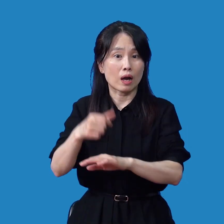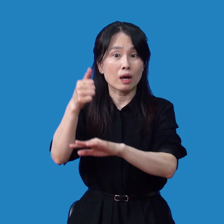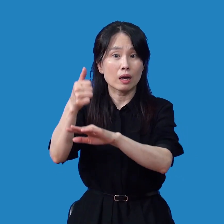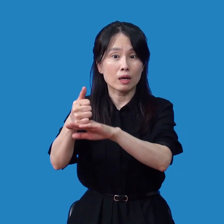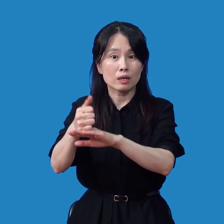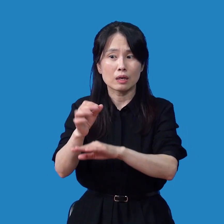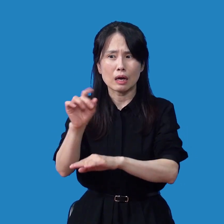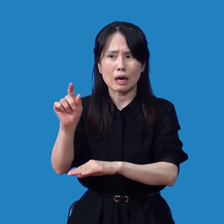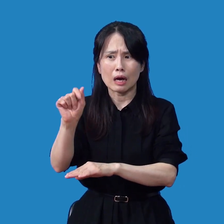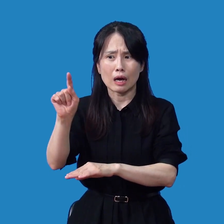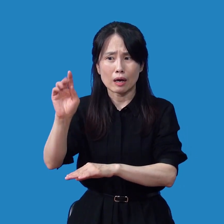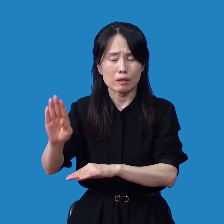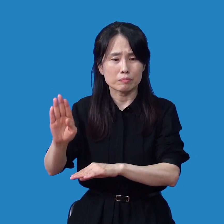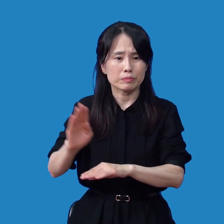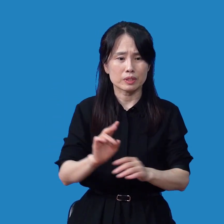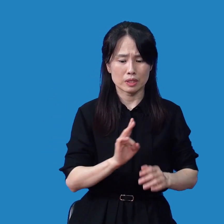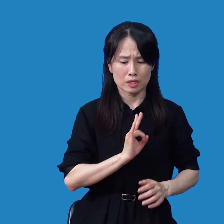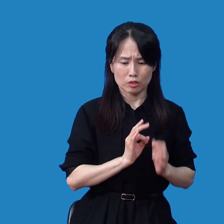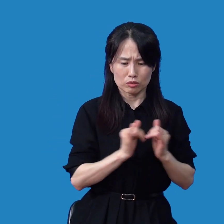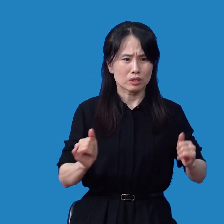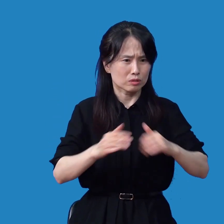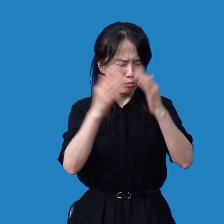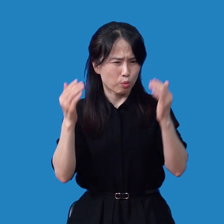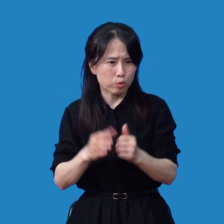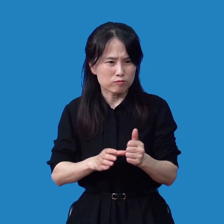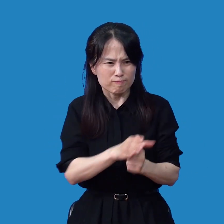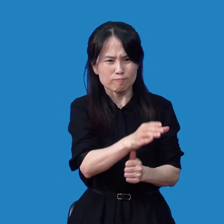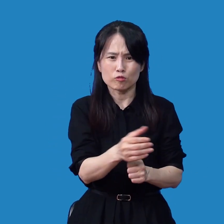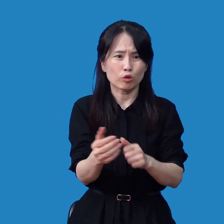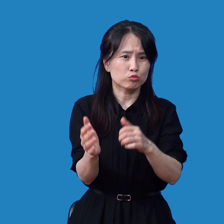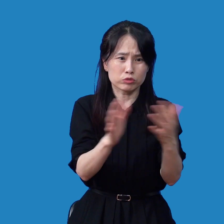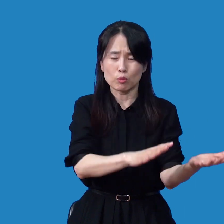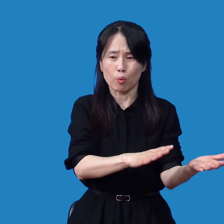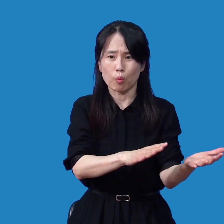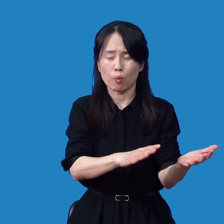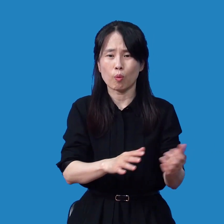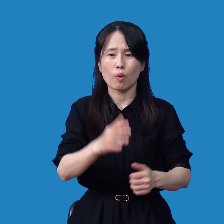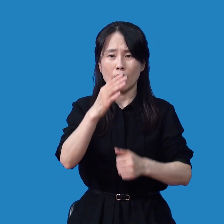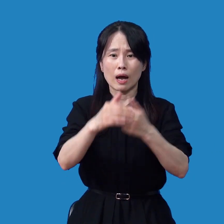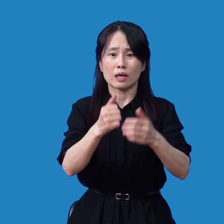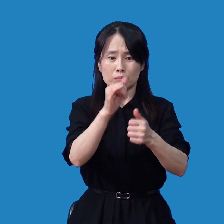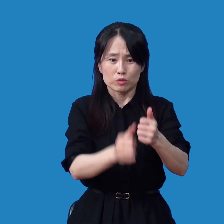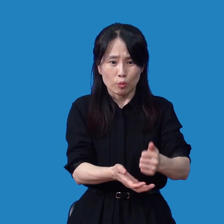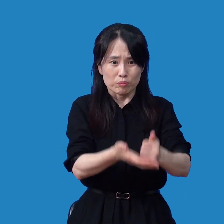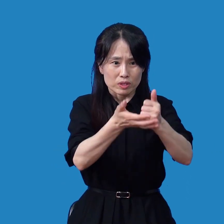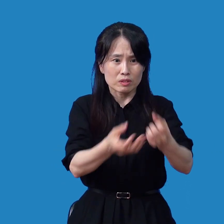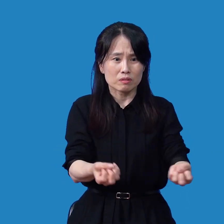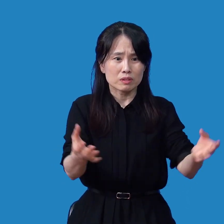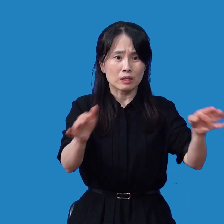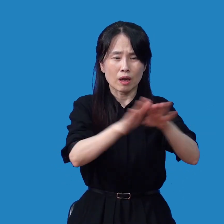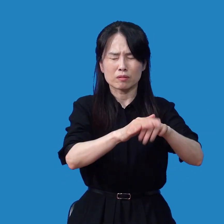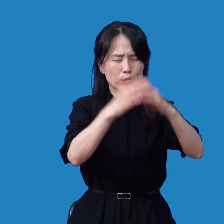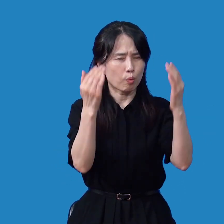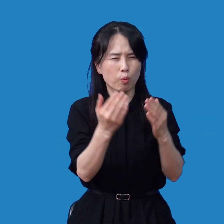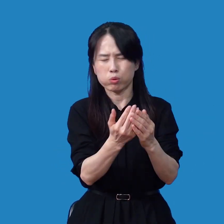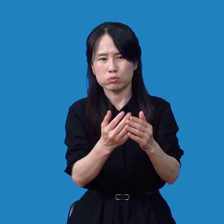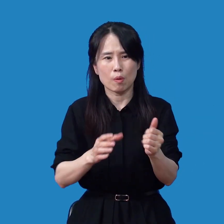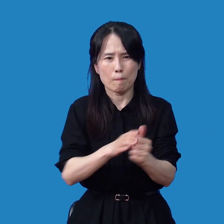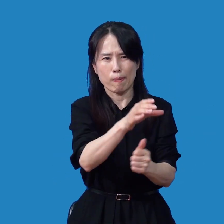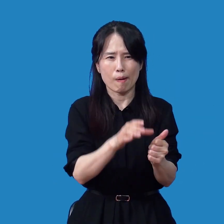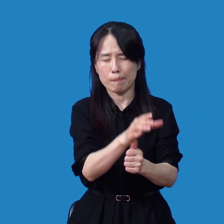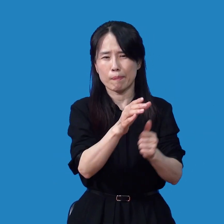아합이 선지자들을 다 죽여버리고 하나님을 섬기는 제단을 다 헐어버렸습니다.